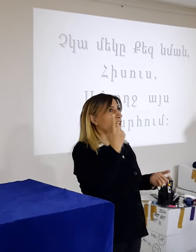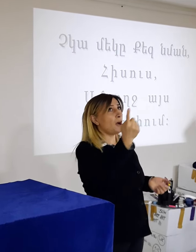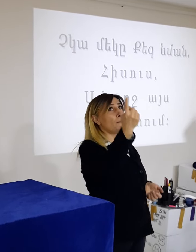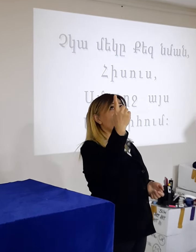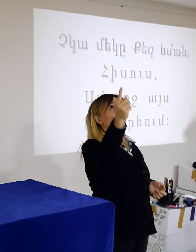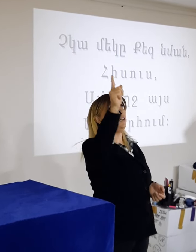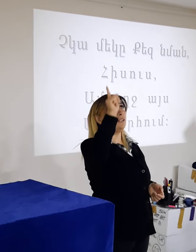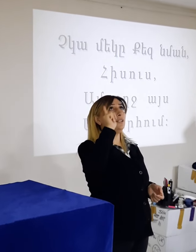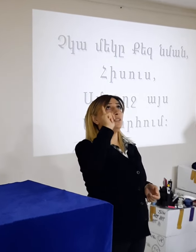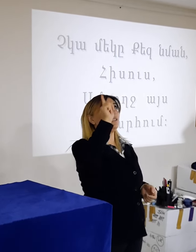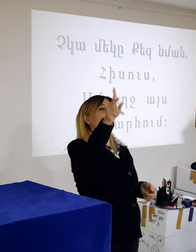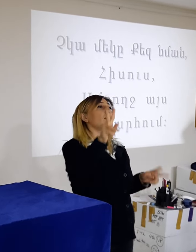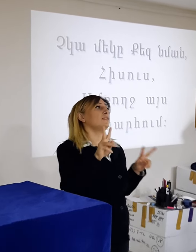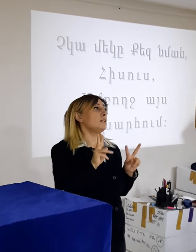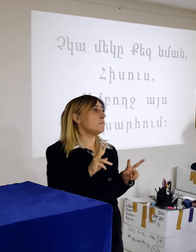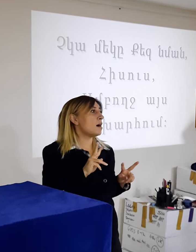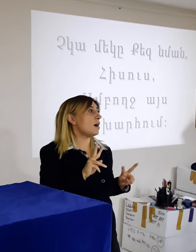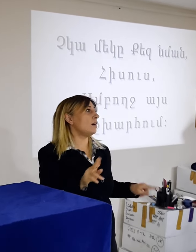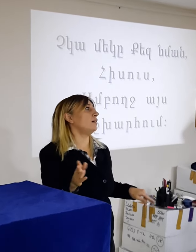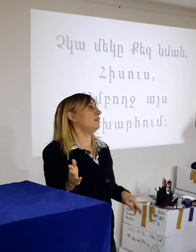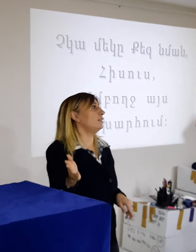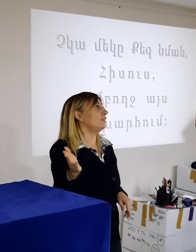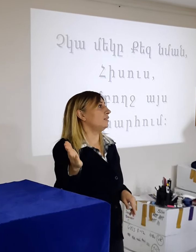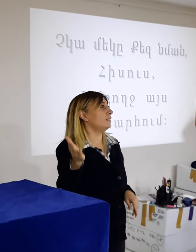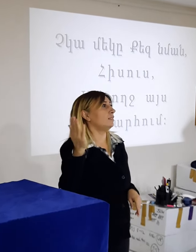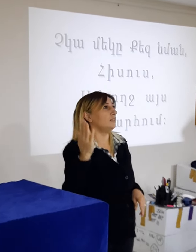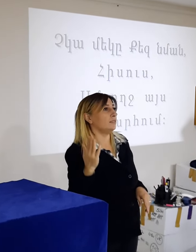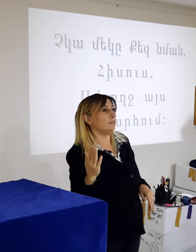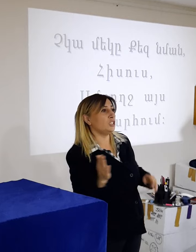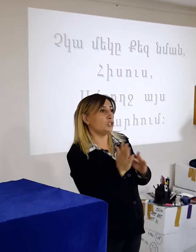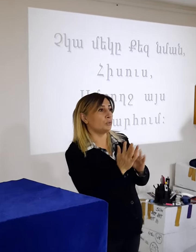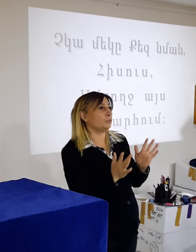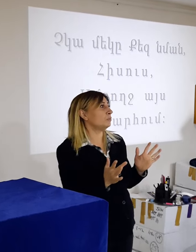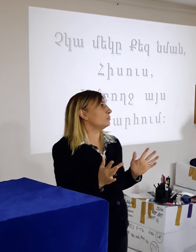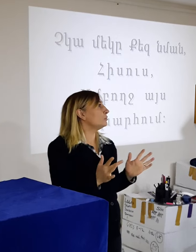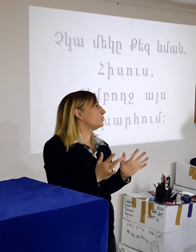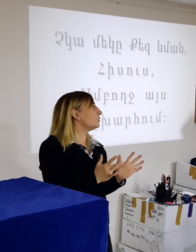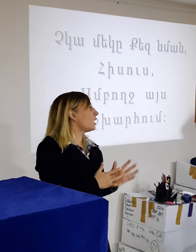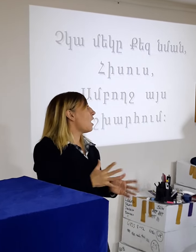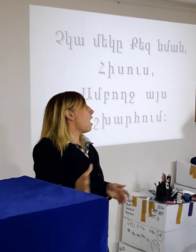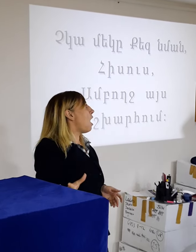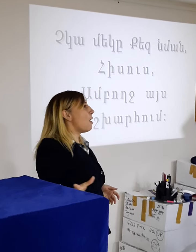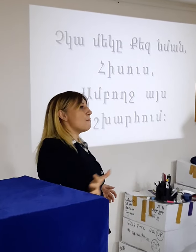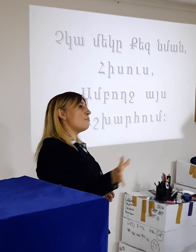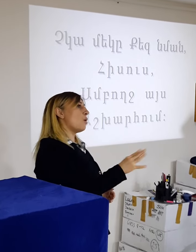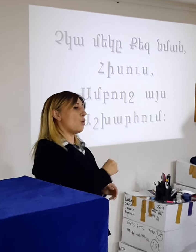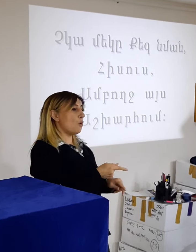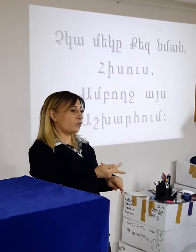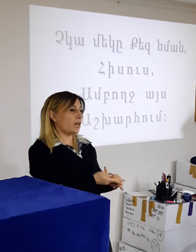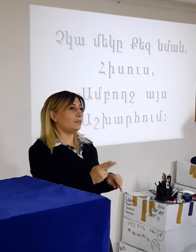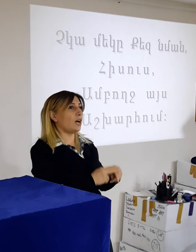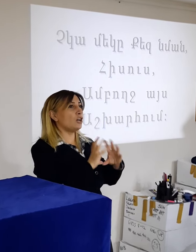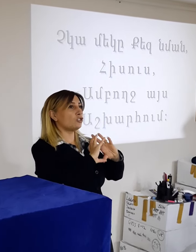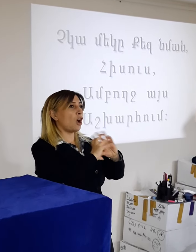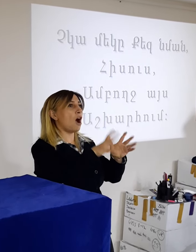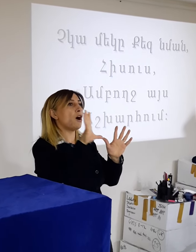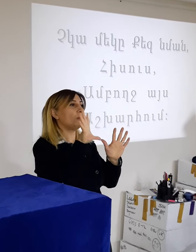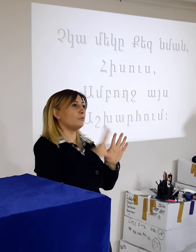կավարում, չկա մեկը քեզ նման, Հիսուս, ամբողջ